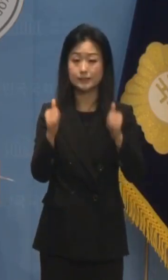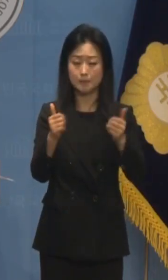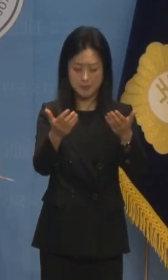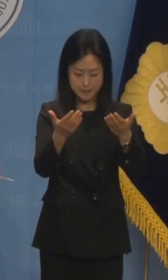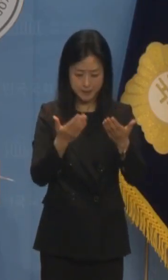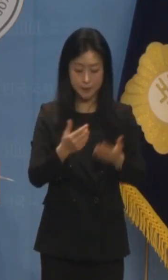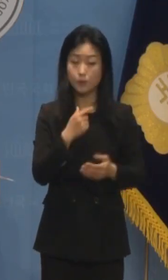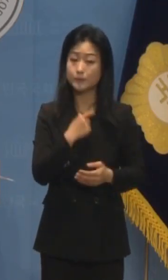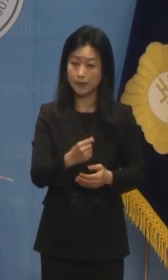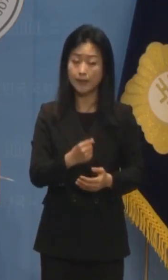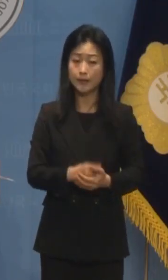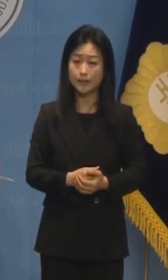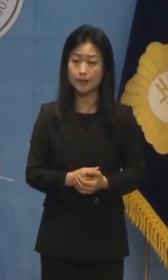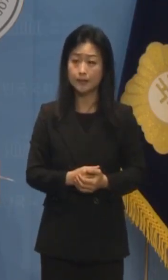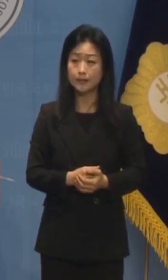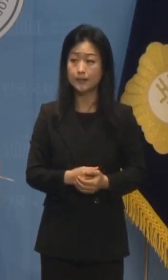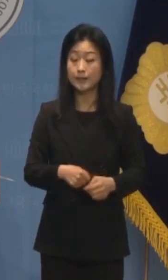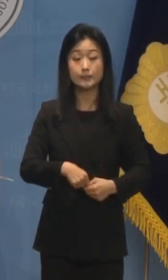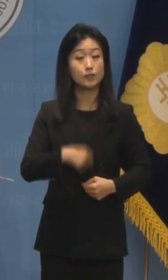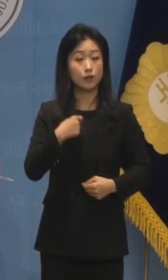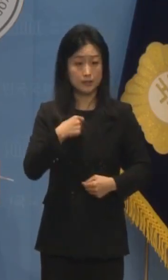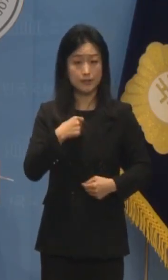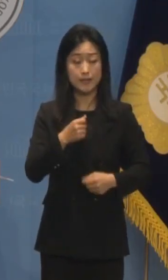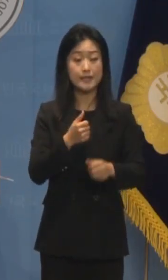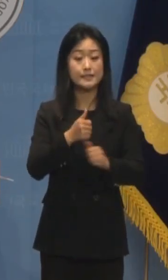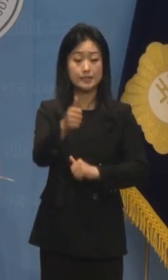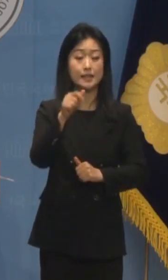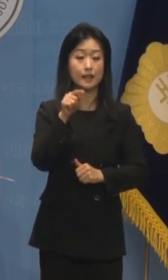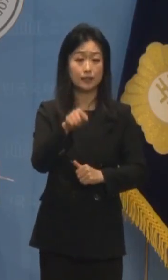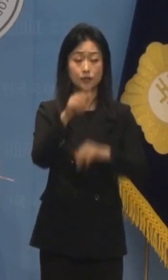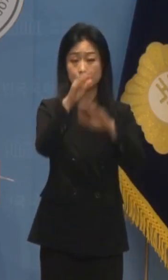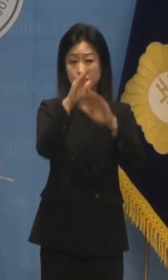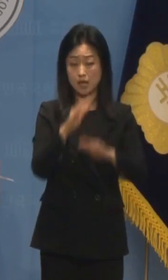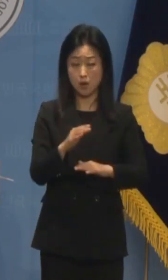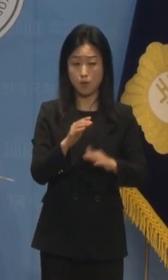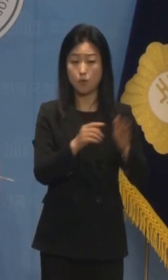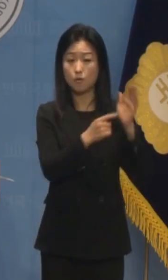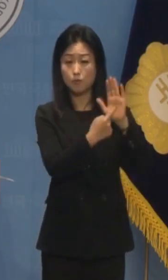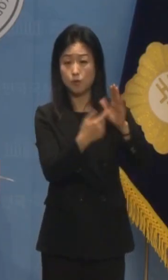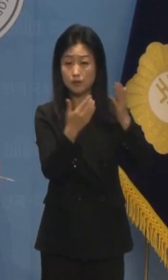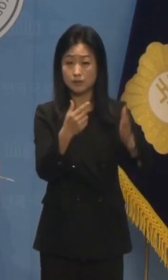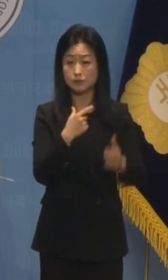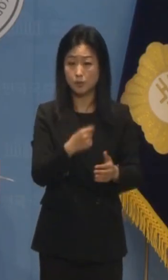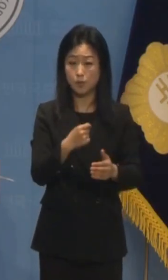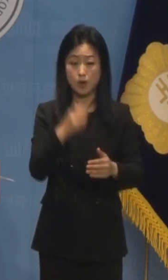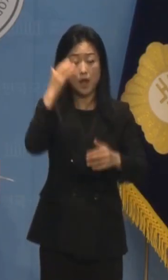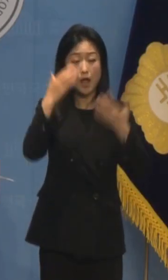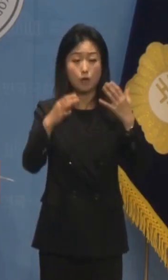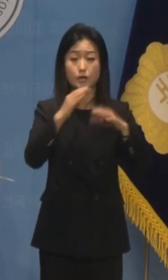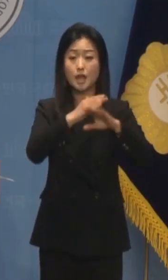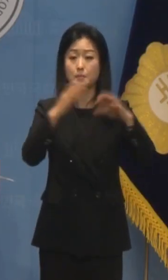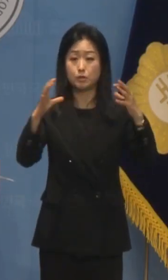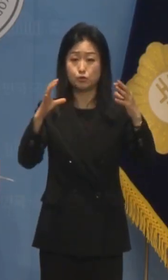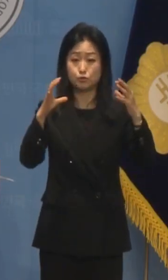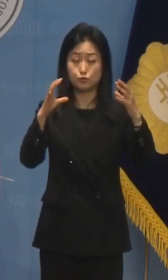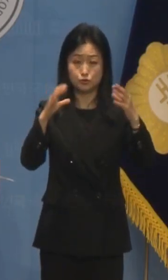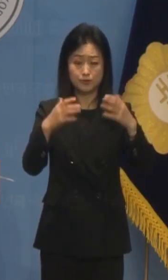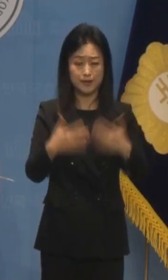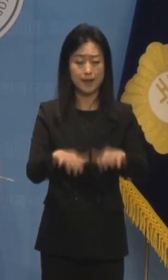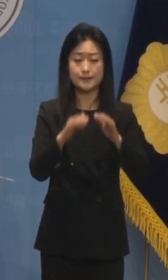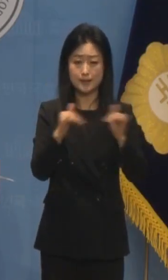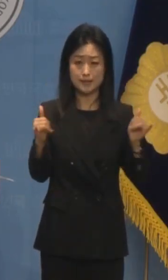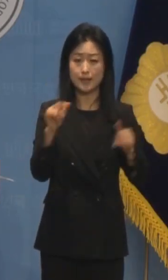받아 정의와 진실이 승리한다는 사실, 대한민국의 민주주의가 결코 허약하지